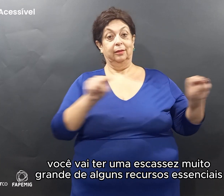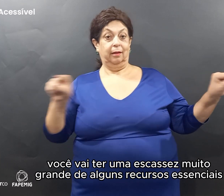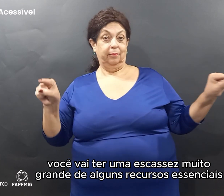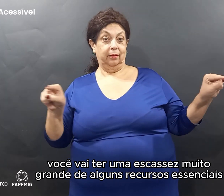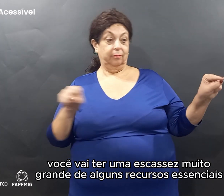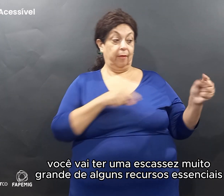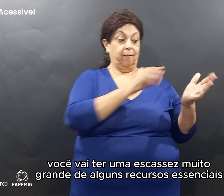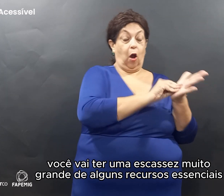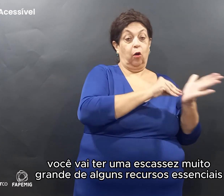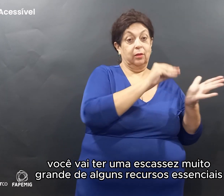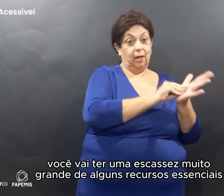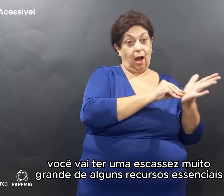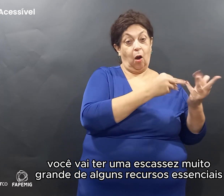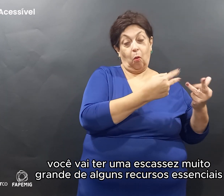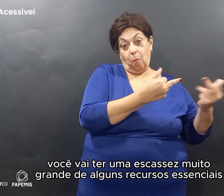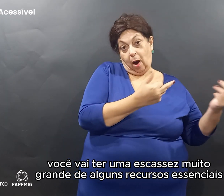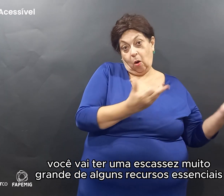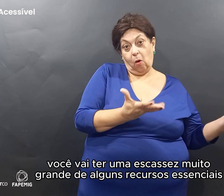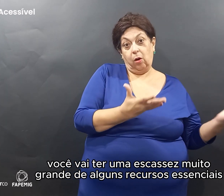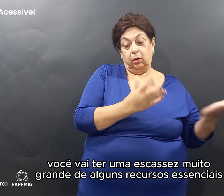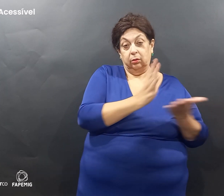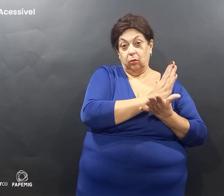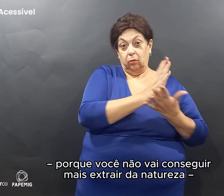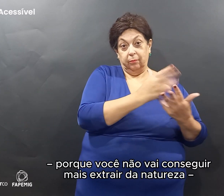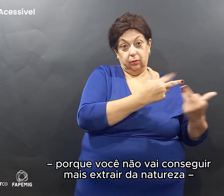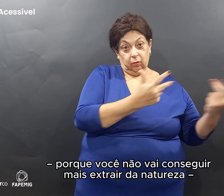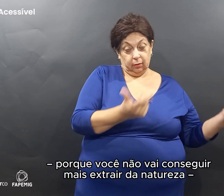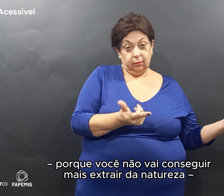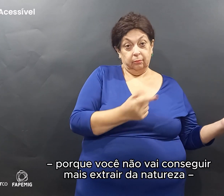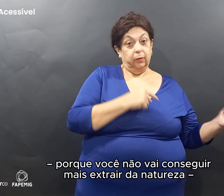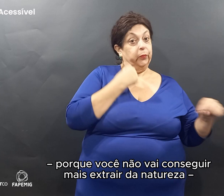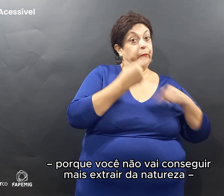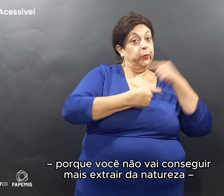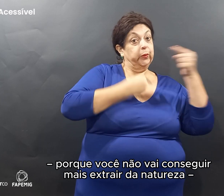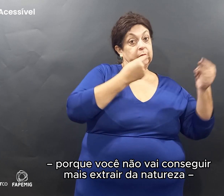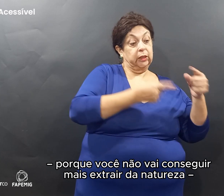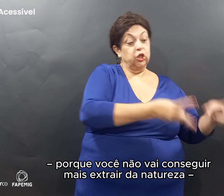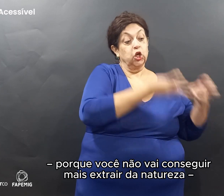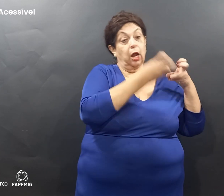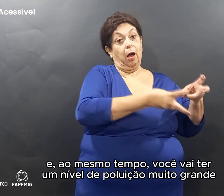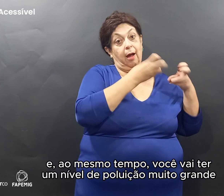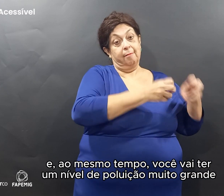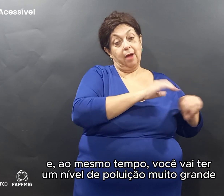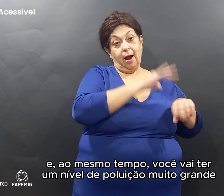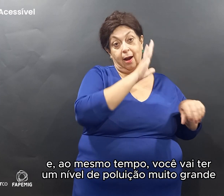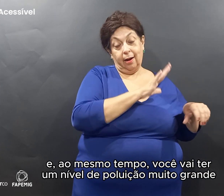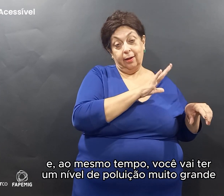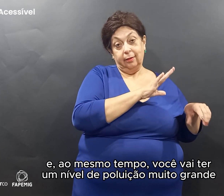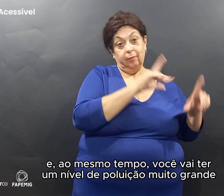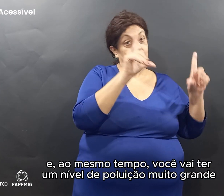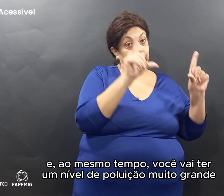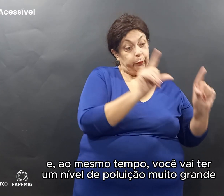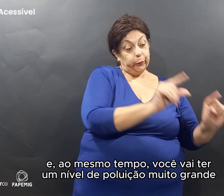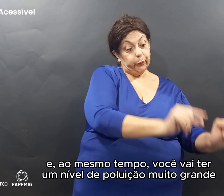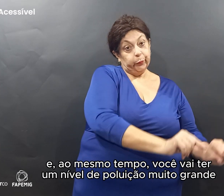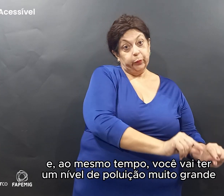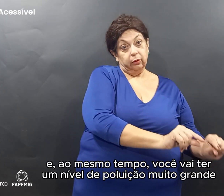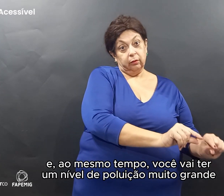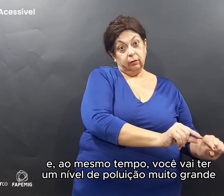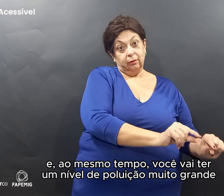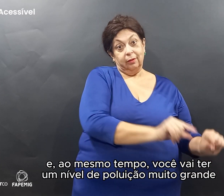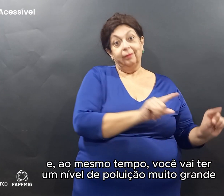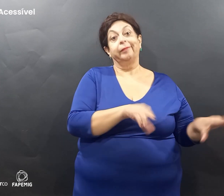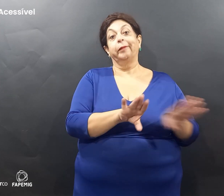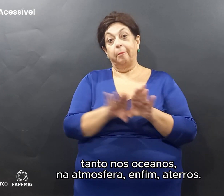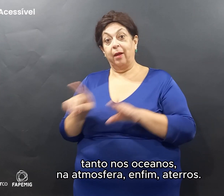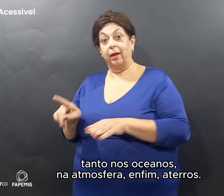uma escassez muito grande de alguns recursos essenciais, porque você não vai conseguir mais extrair da natureza, e ao mesmo tempo você vai ter um nível de poluição